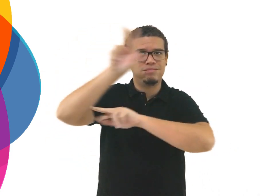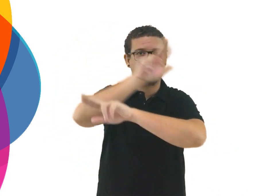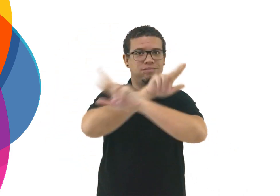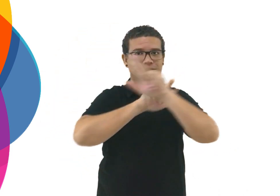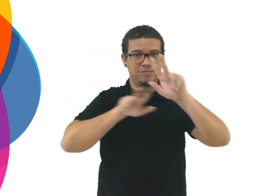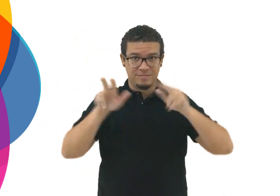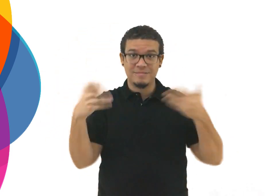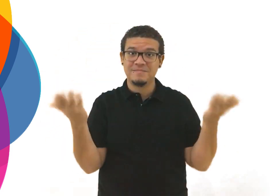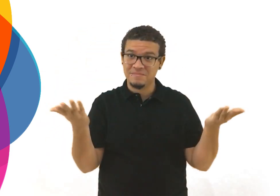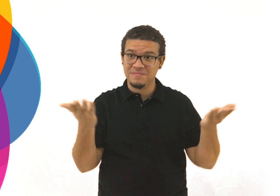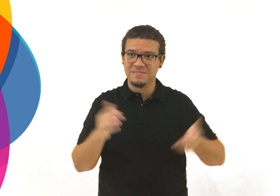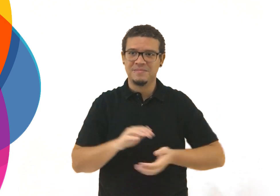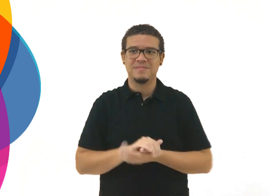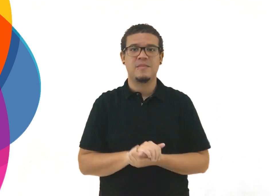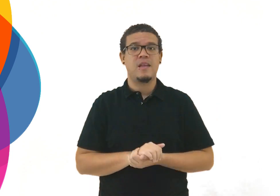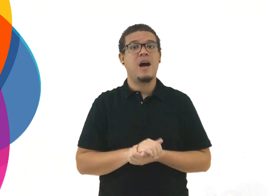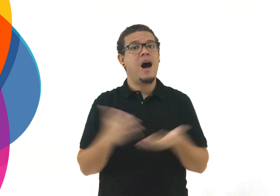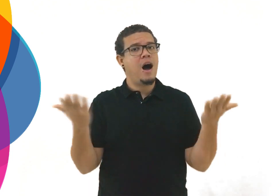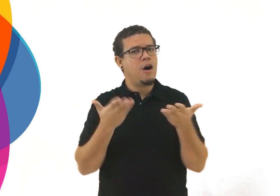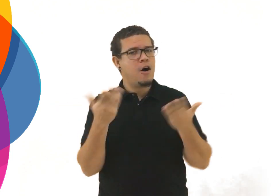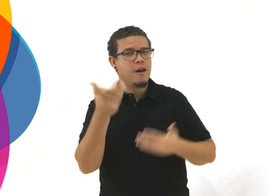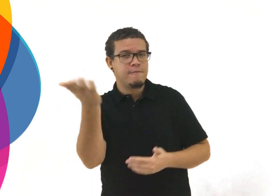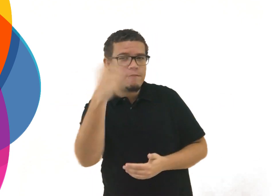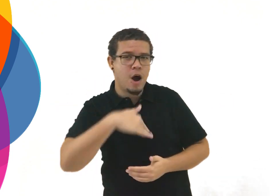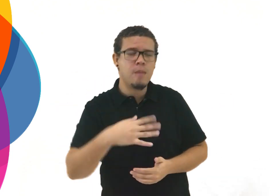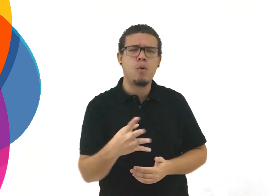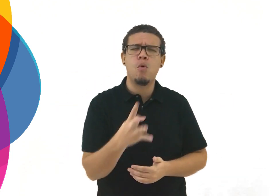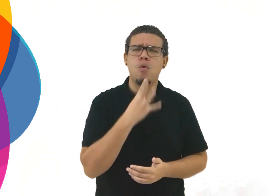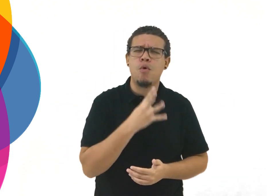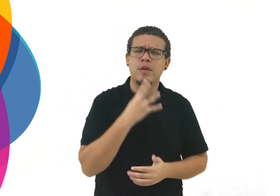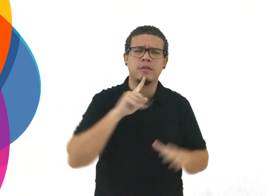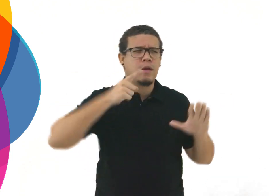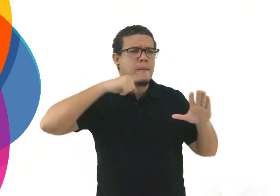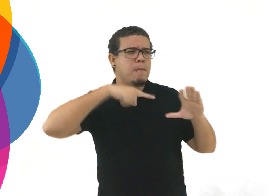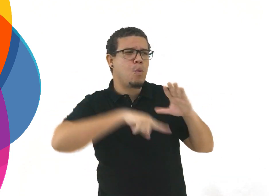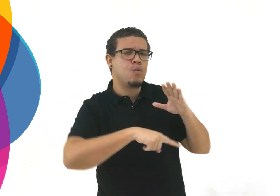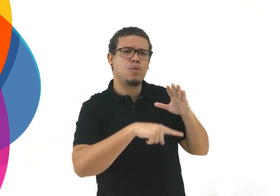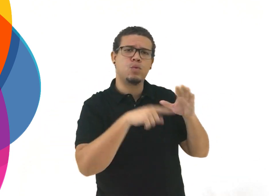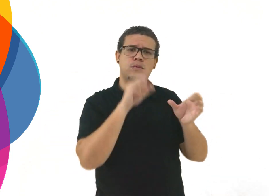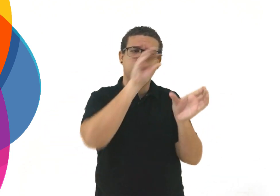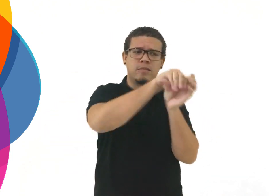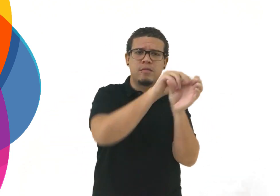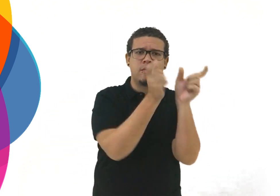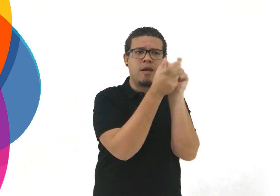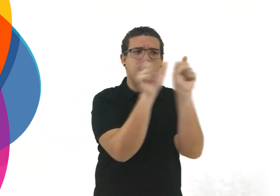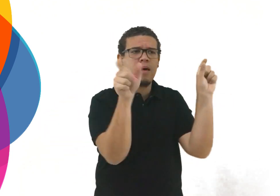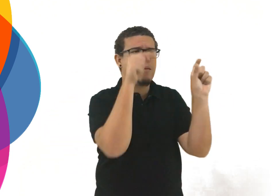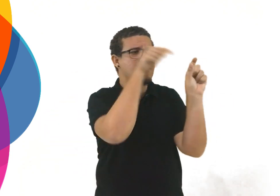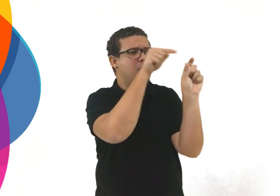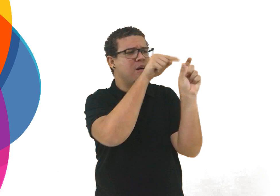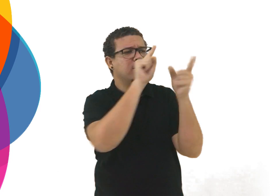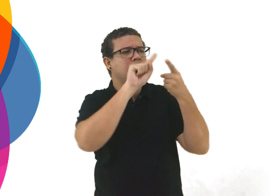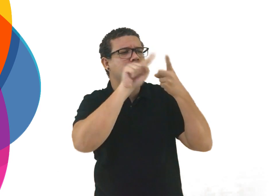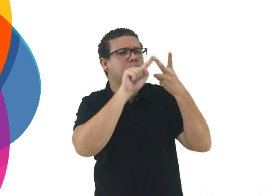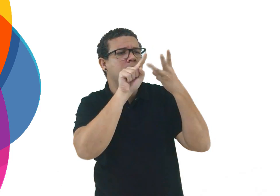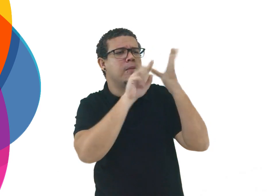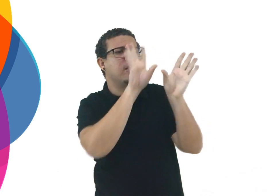a sua, portanto, a Libras é brasileira, temos a língua de sinal americana, a língua de sinal